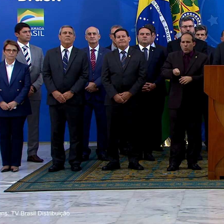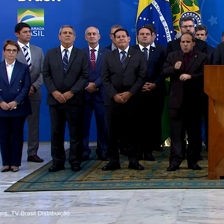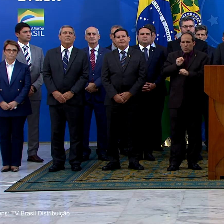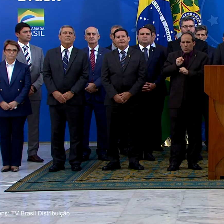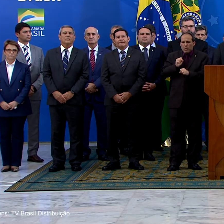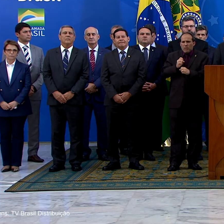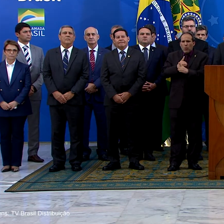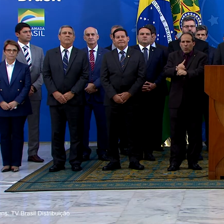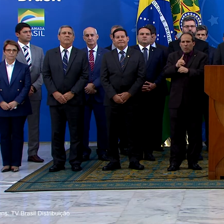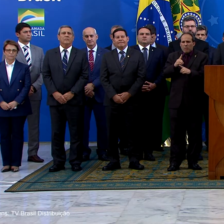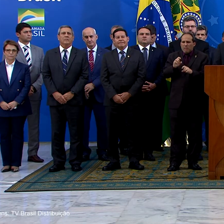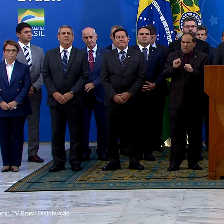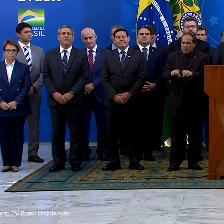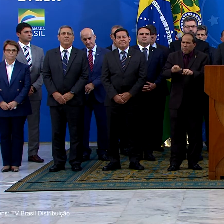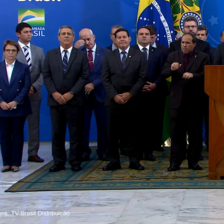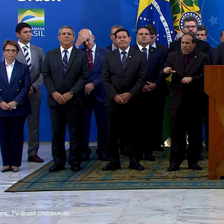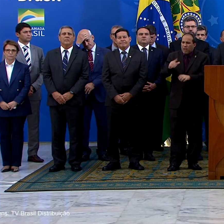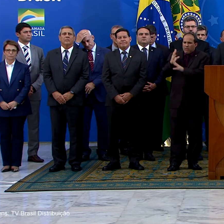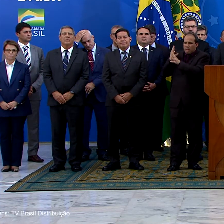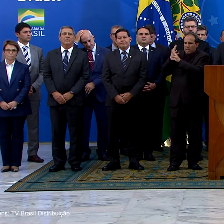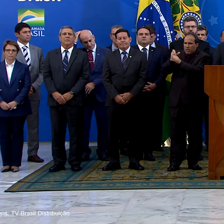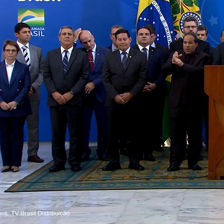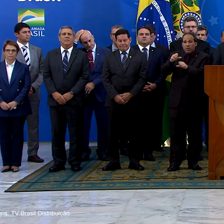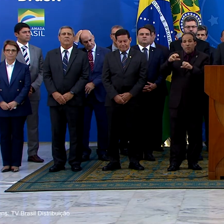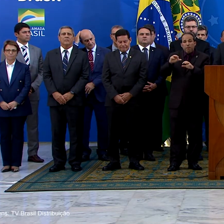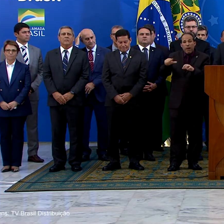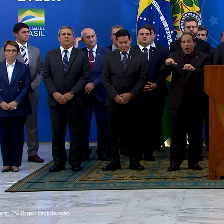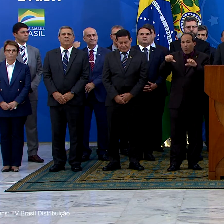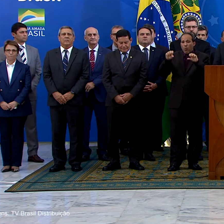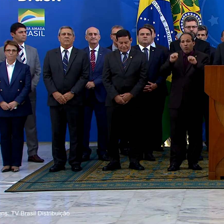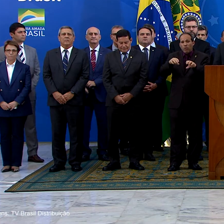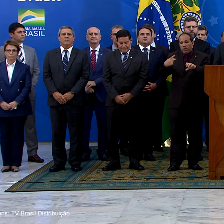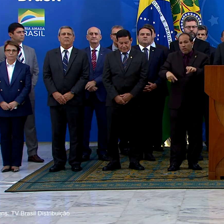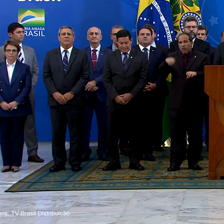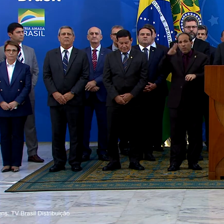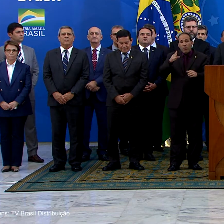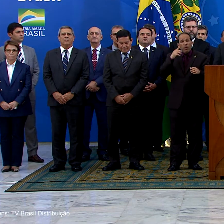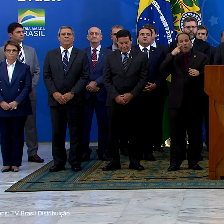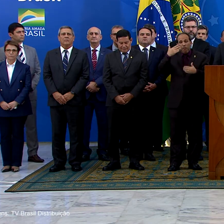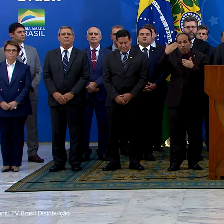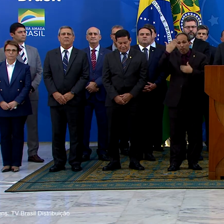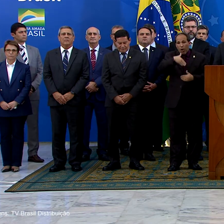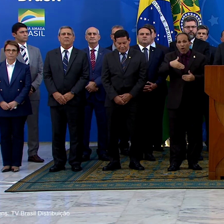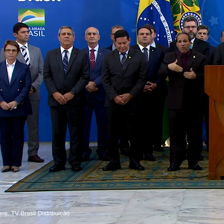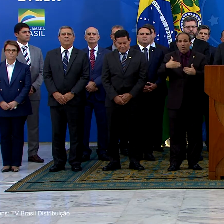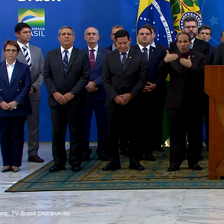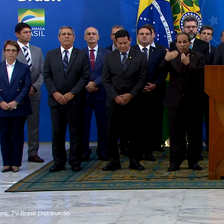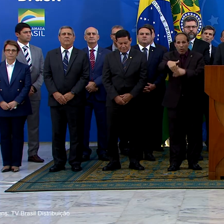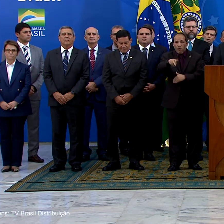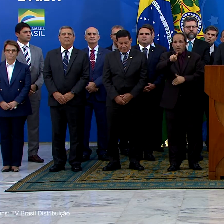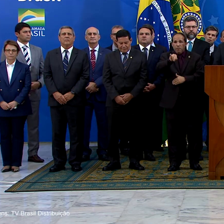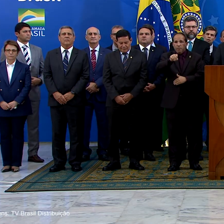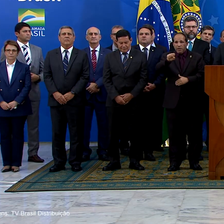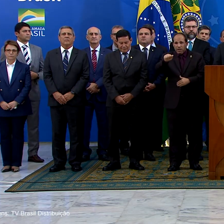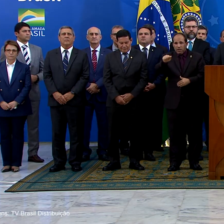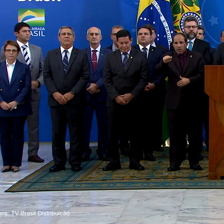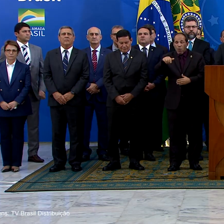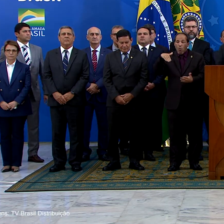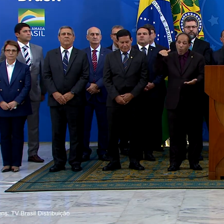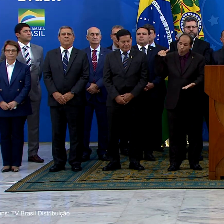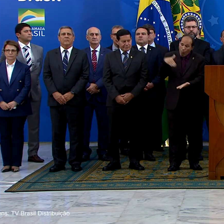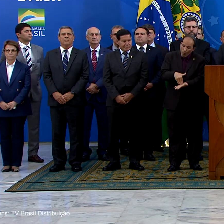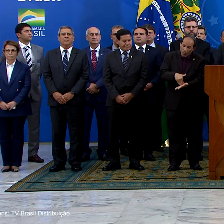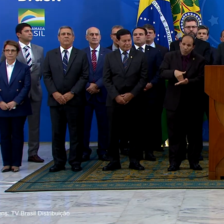o que é educação do brasil nunca teve tão mal eu não sou as provas do pisa bem demonstra que estamos em várias matérias